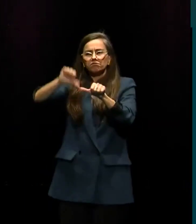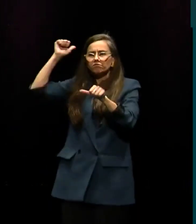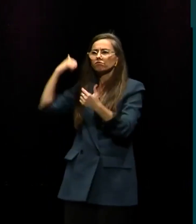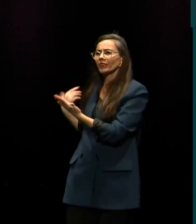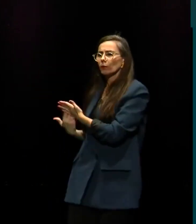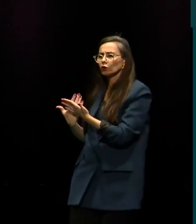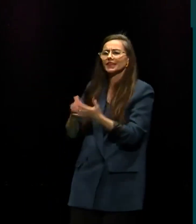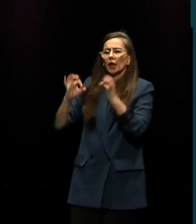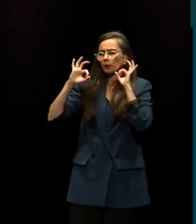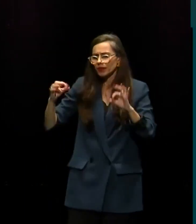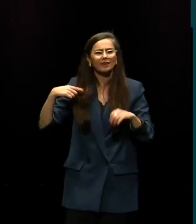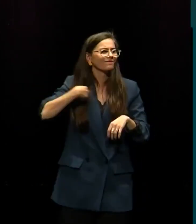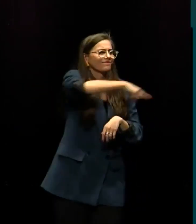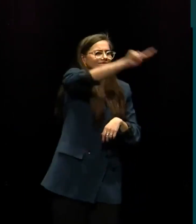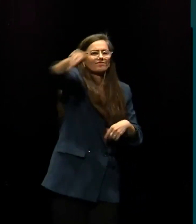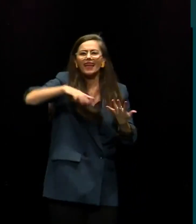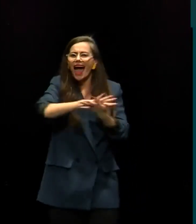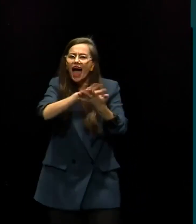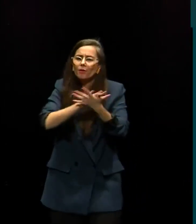responder